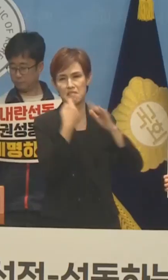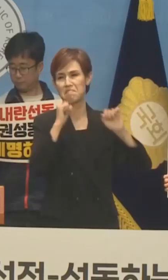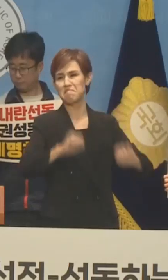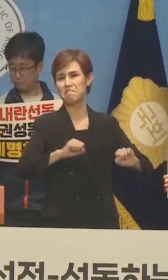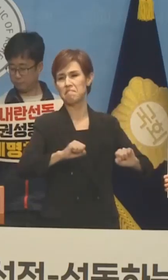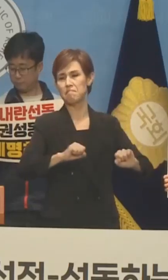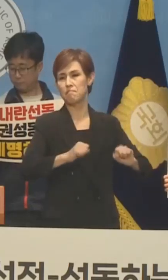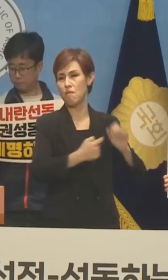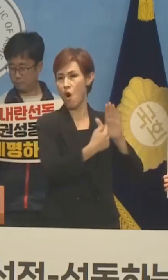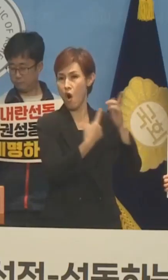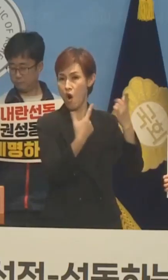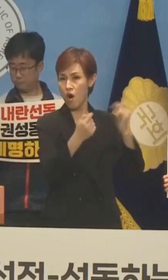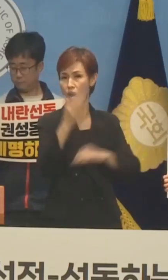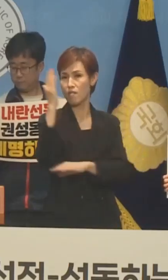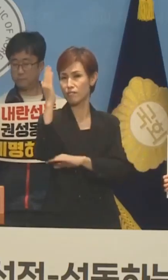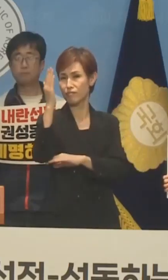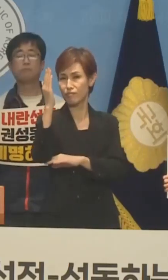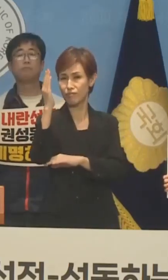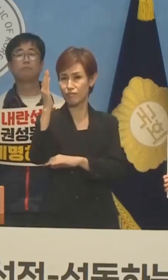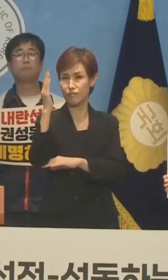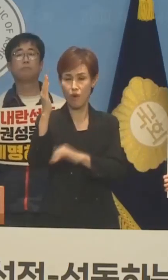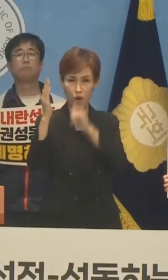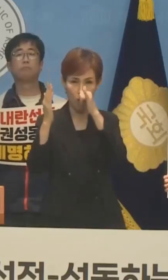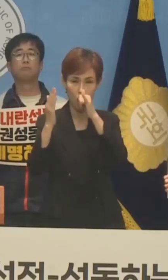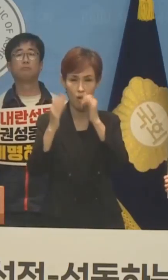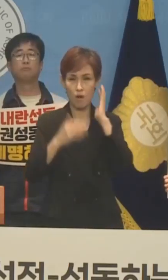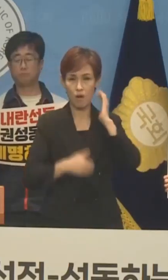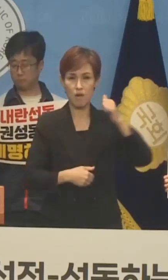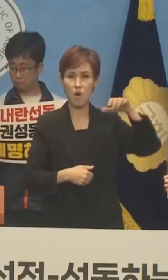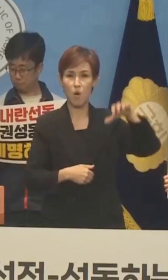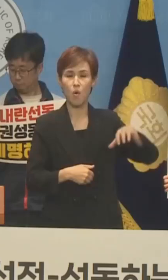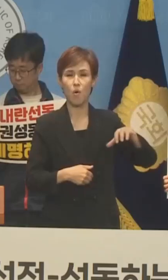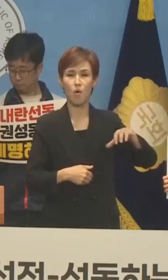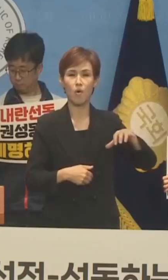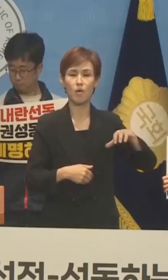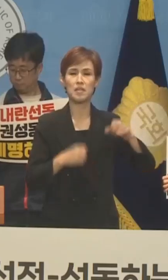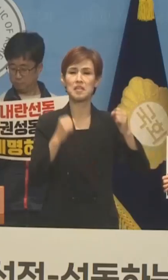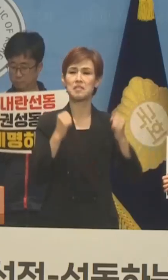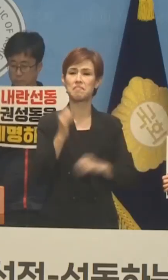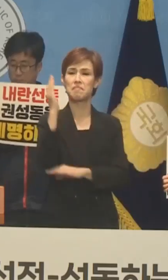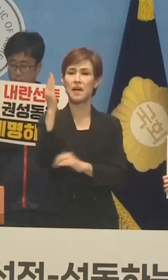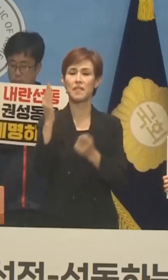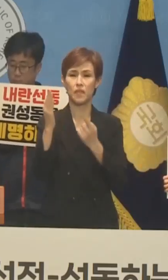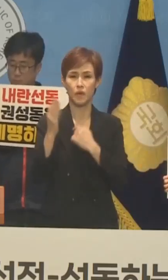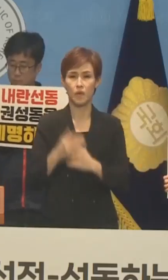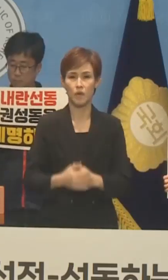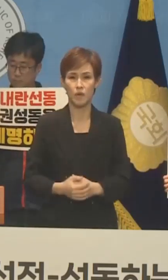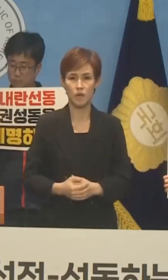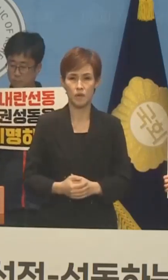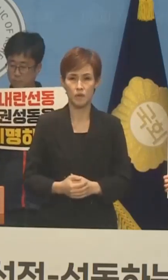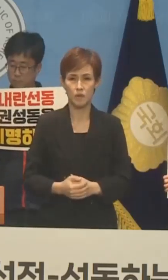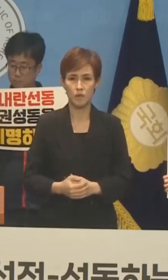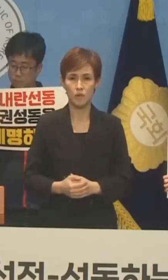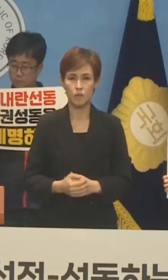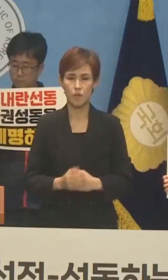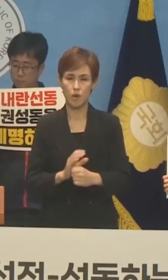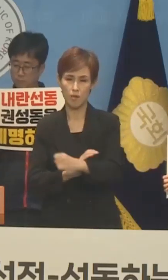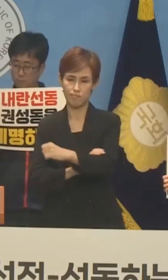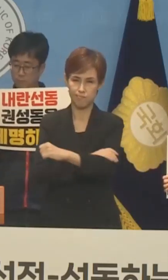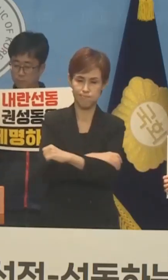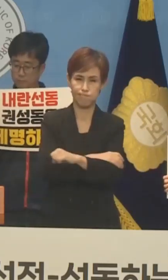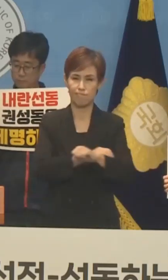과시하듯 대국민 메시지를 던지면서 관전회를 활보했던 것, 그리고 중화기로 무장을 하고 공권력을 제